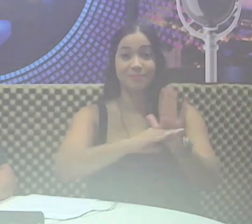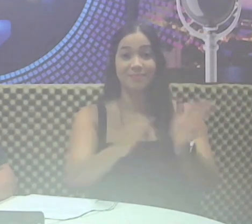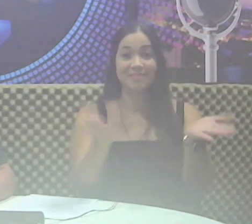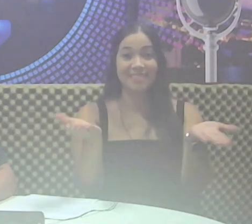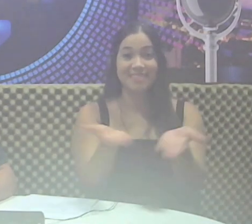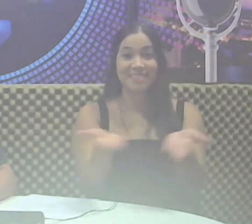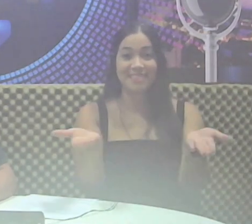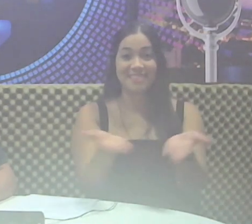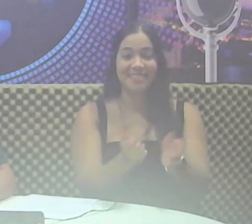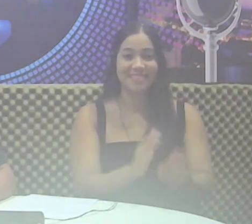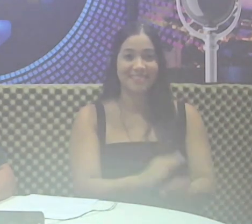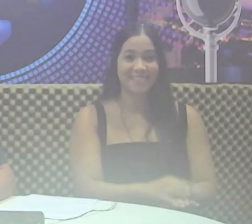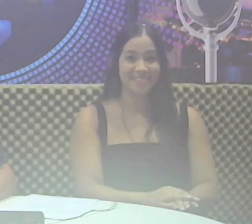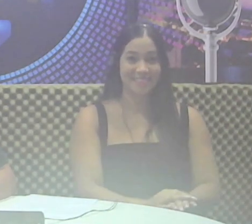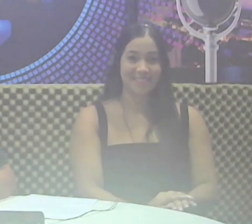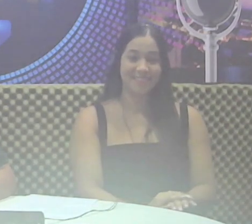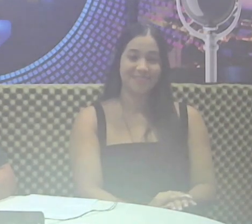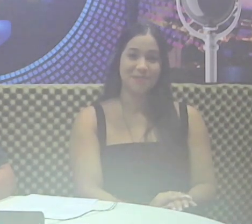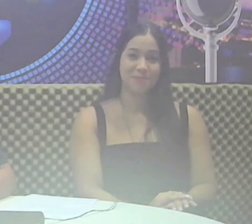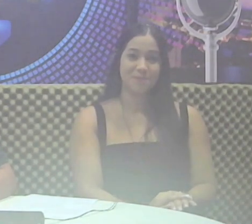destaques da edição de hoje.